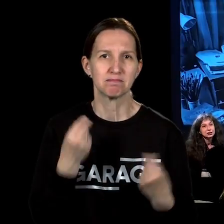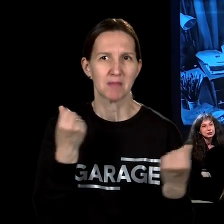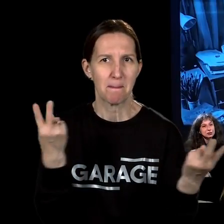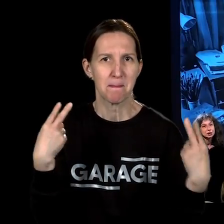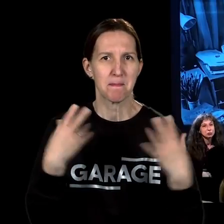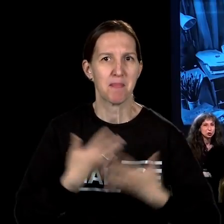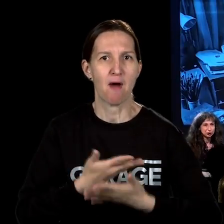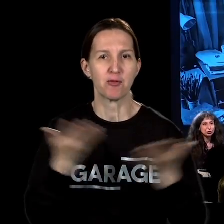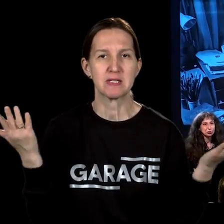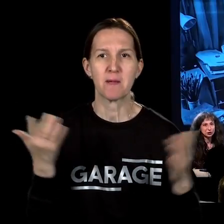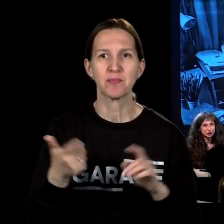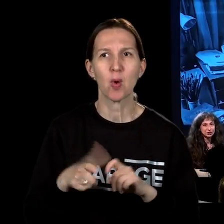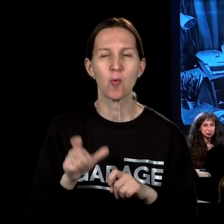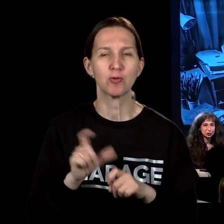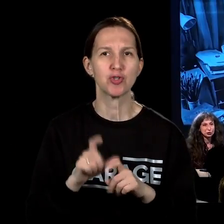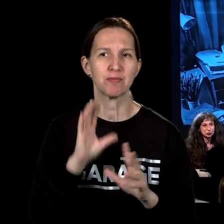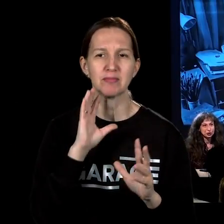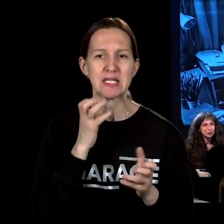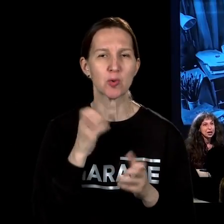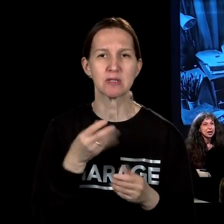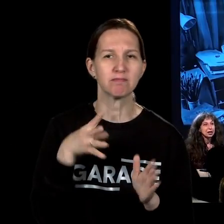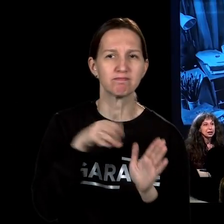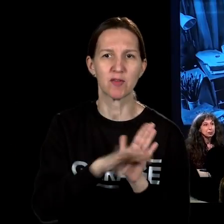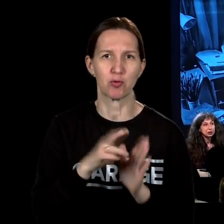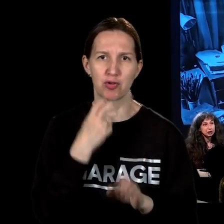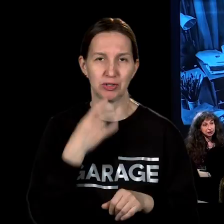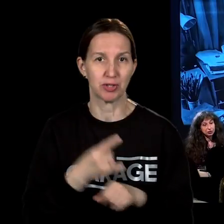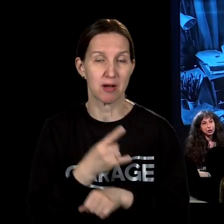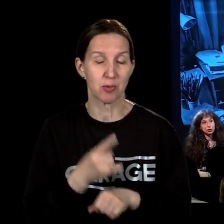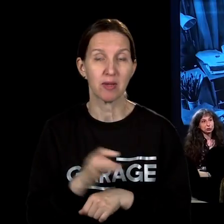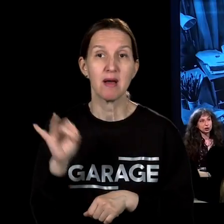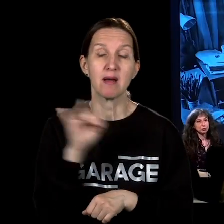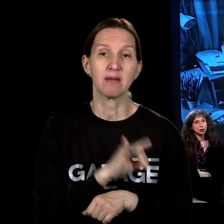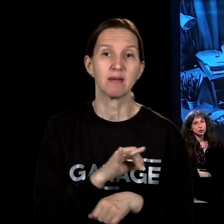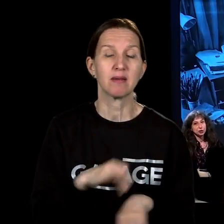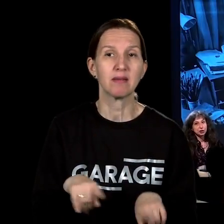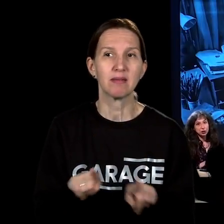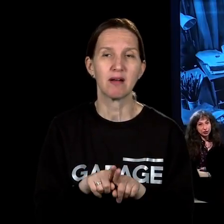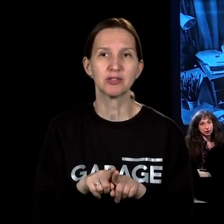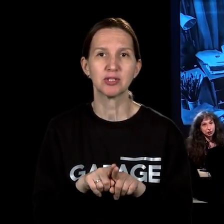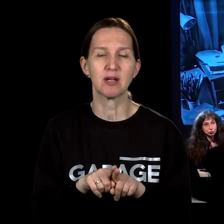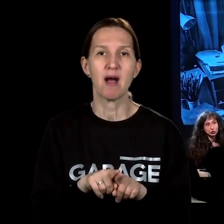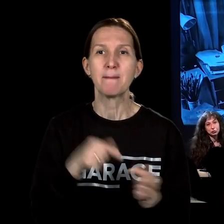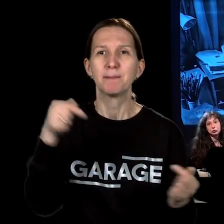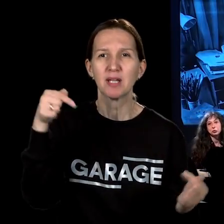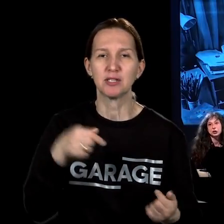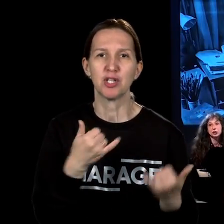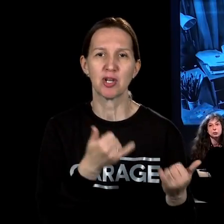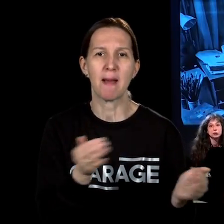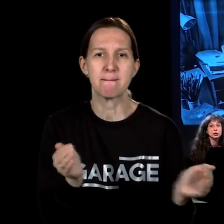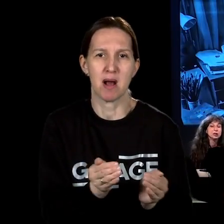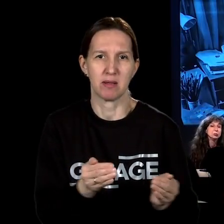пафосное. Как бы очень серьезная, не терпящая иронии, и являющаяся вот таким маркером неких маленьких сообществ. Ну, в